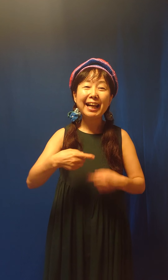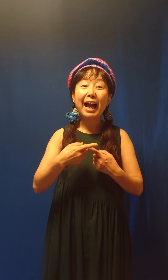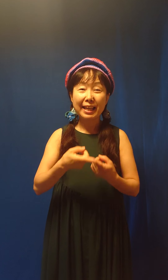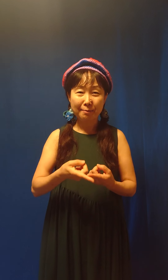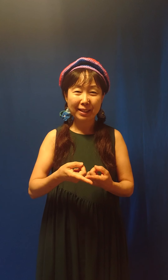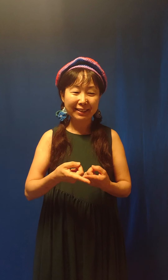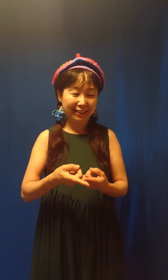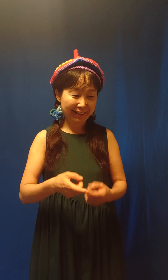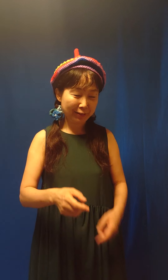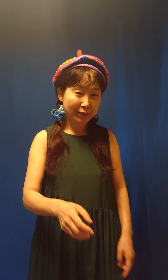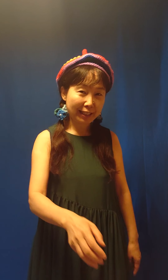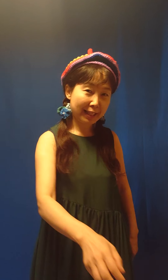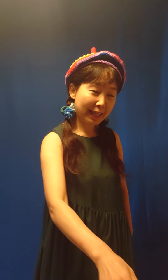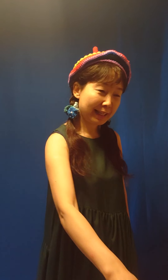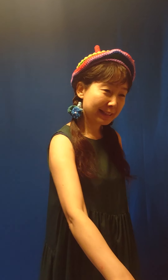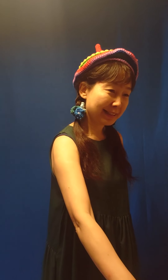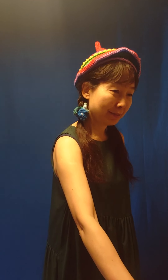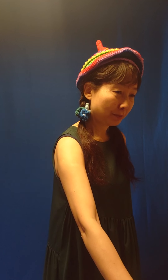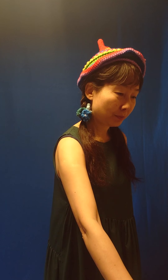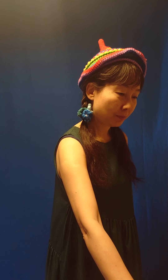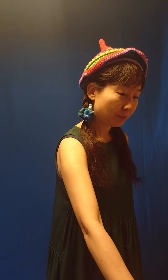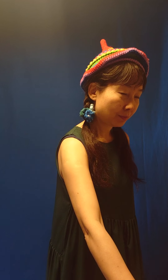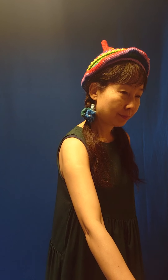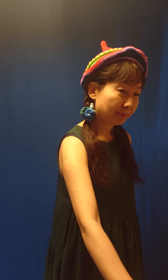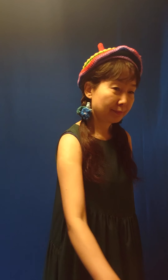入ります。こちらです。